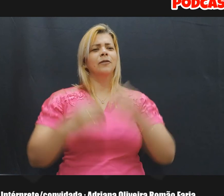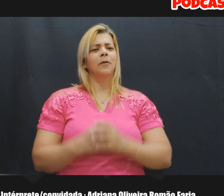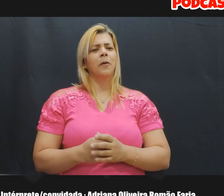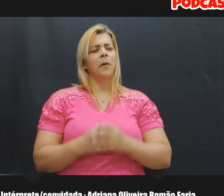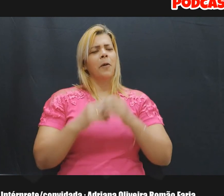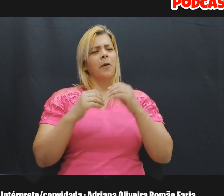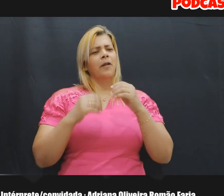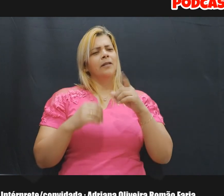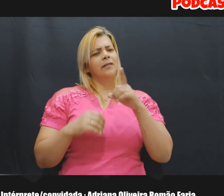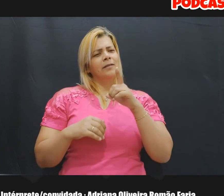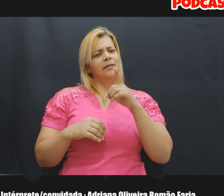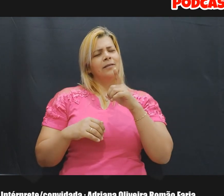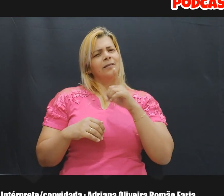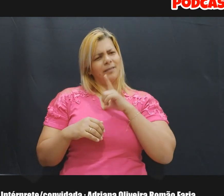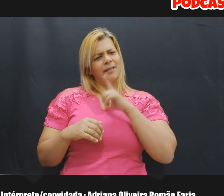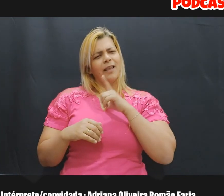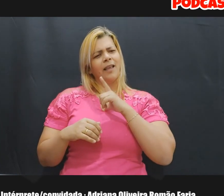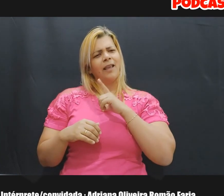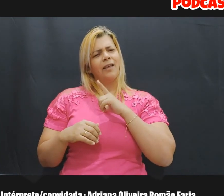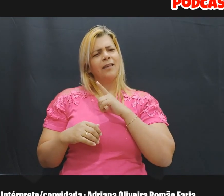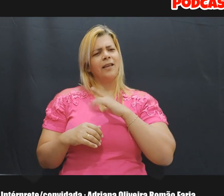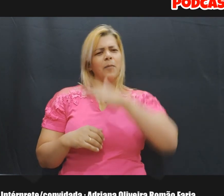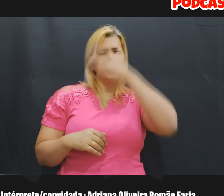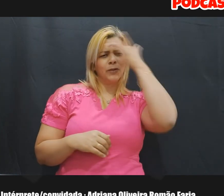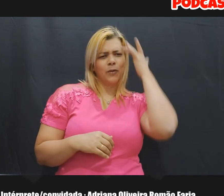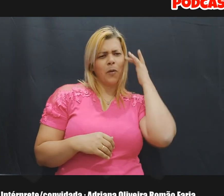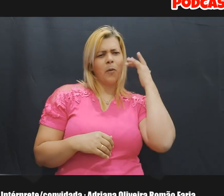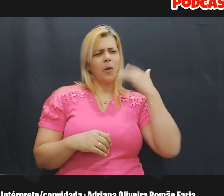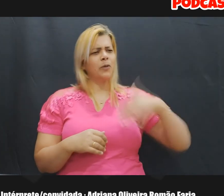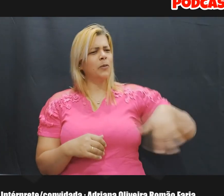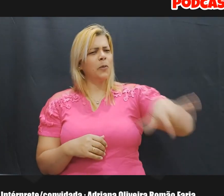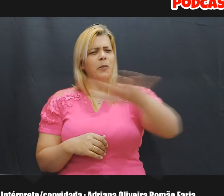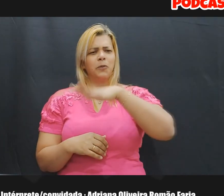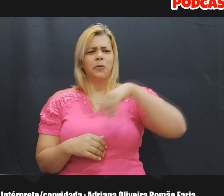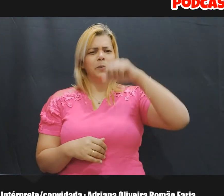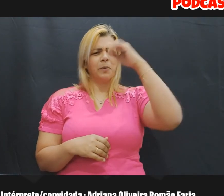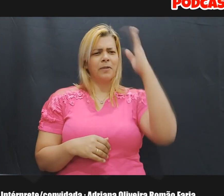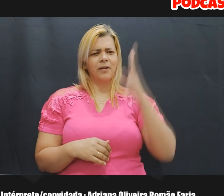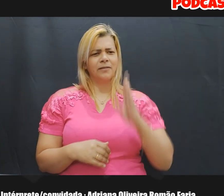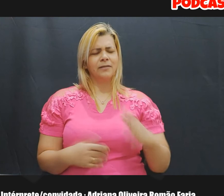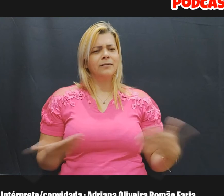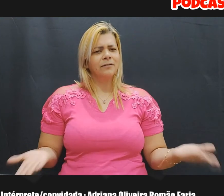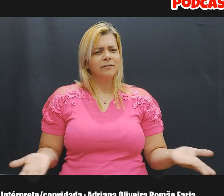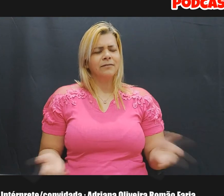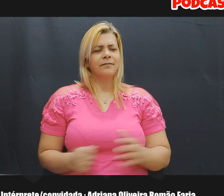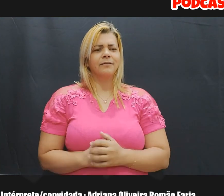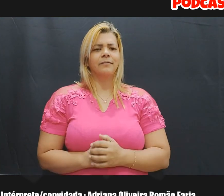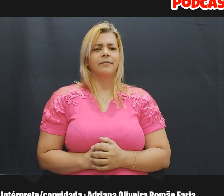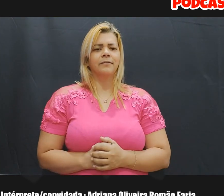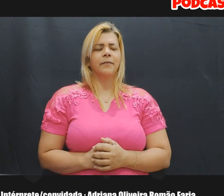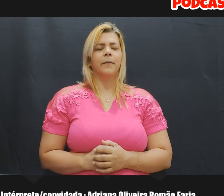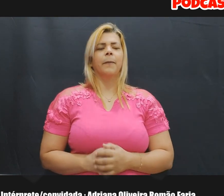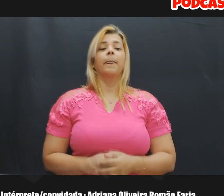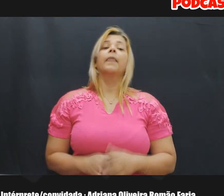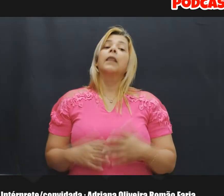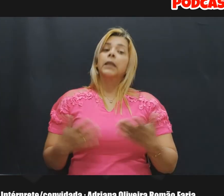pela educação do ser humano, sobretudo do brasileiro, já que estamos aqui? Ah,